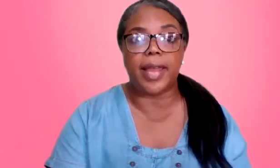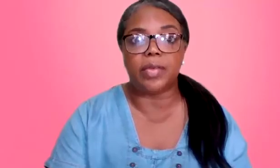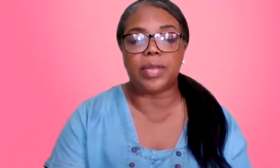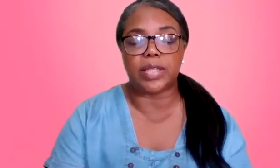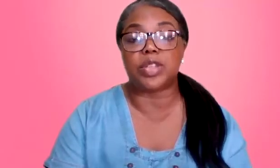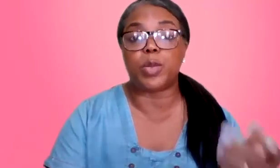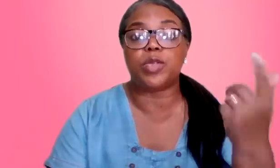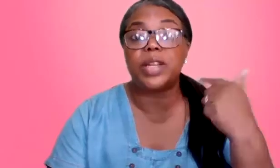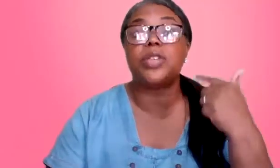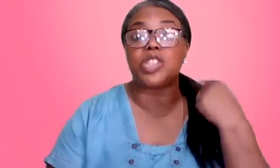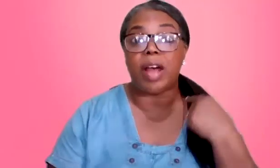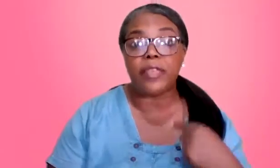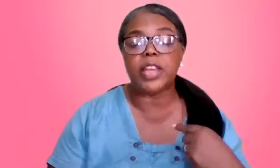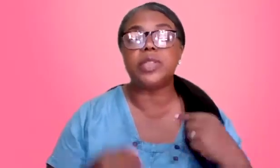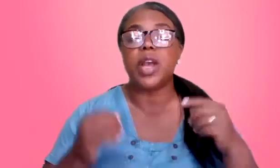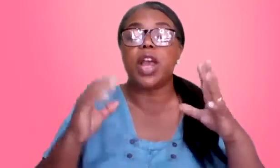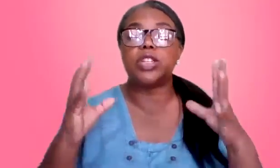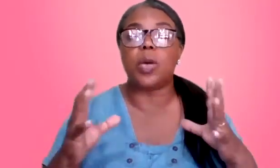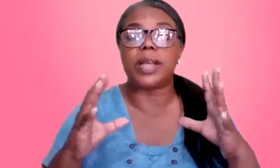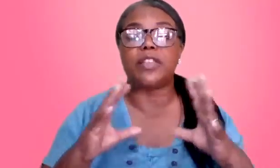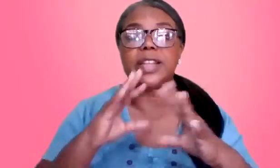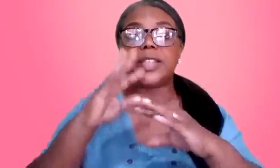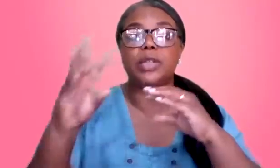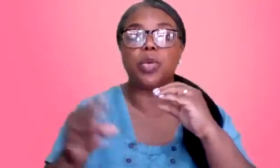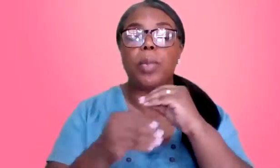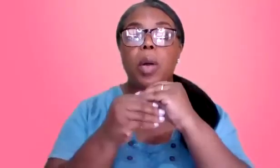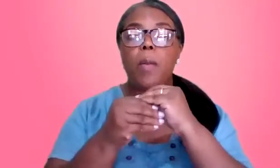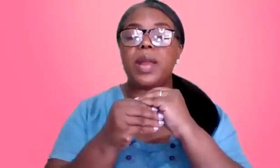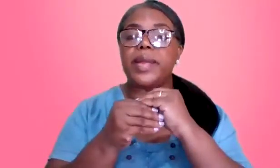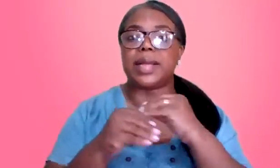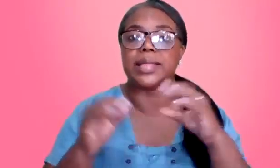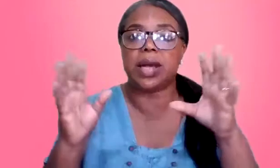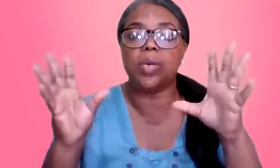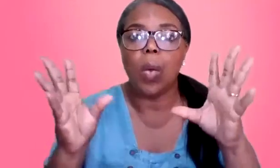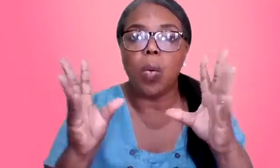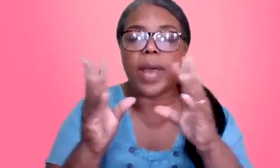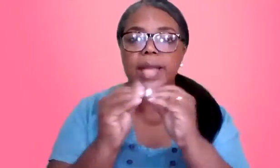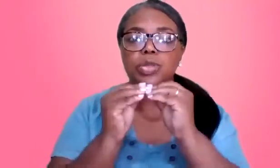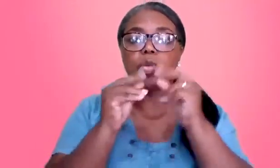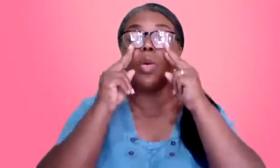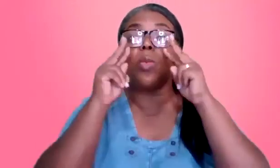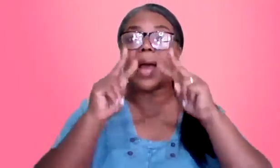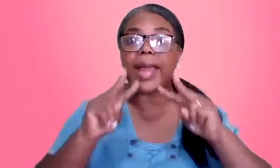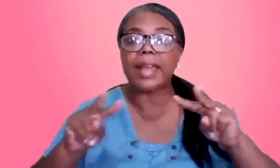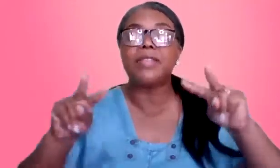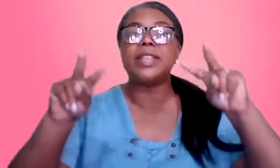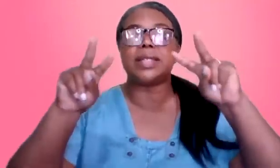leiam o texto. Nós vamos ver, não, nós já vimos. Eu estou aqui fazendo uma complementação, um resumo, uma